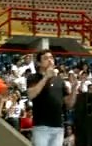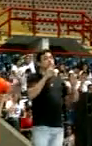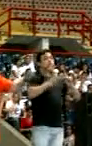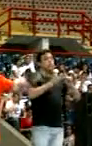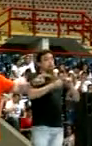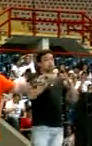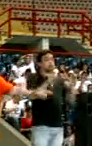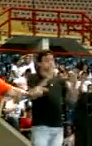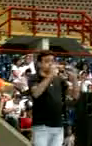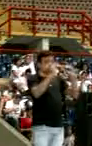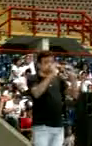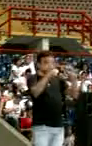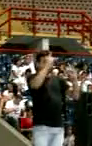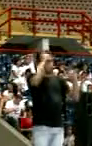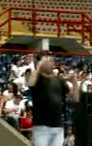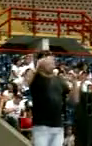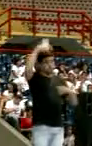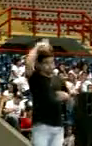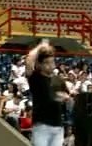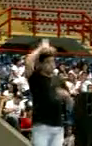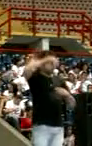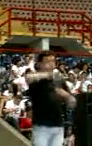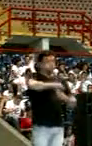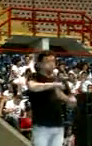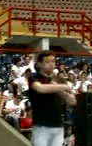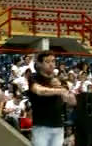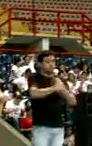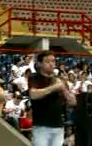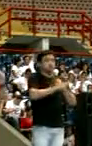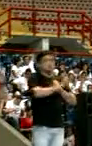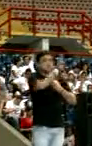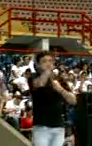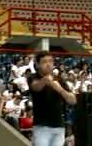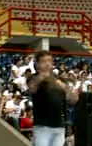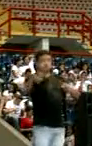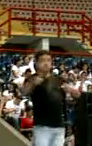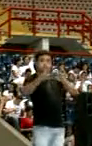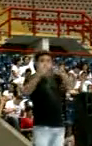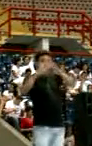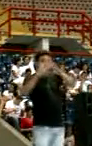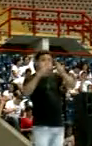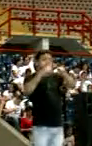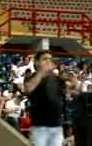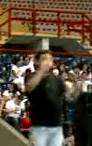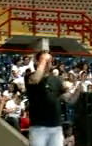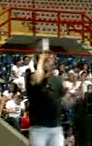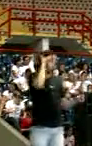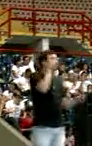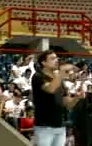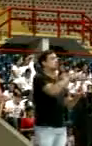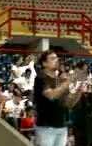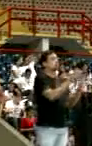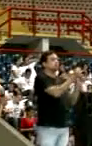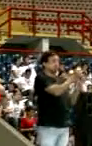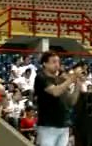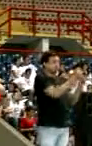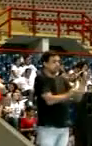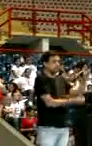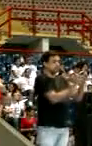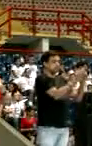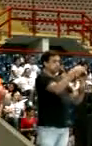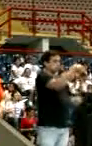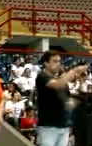Na Idade Média, quem é o nobre? O cavaleiro, tem que ir para a luta. Na Idade Moderna, que está nascendo no final da Idade